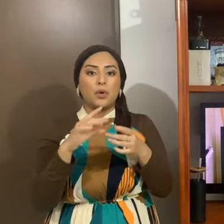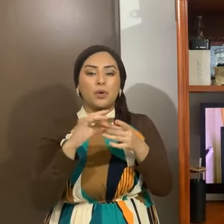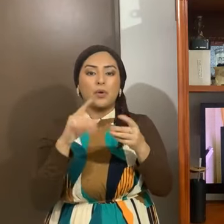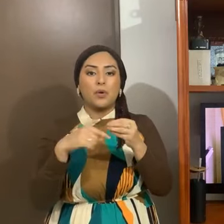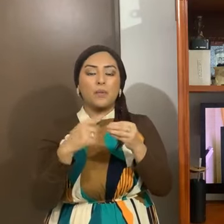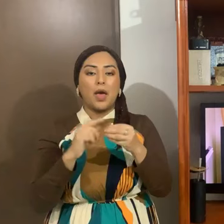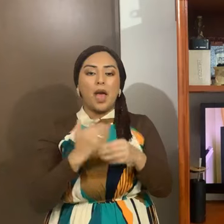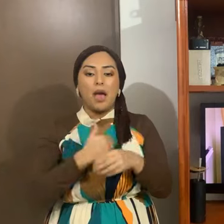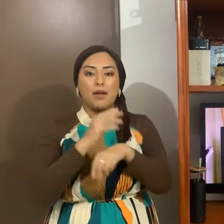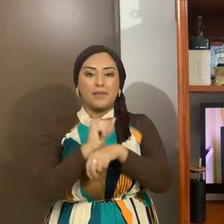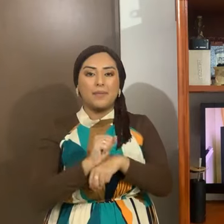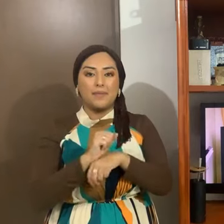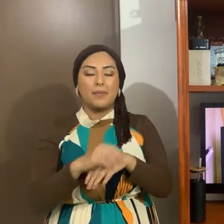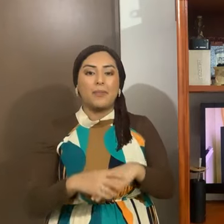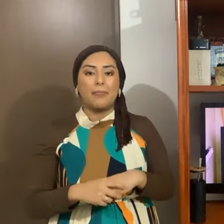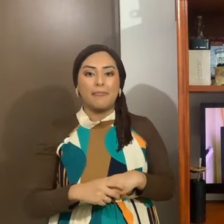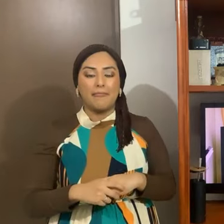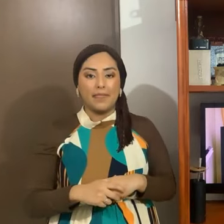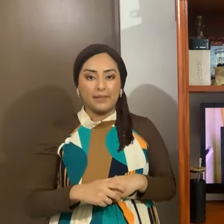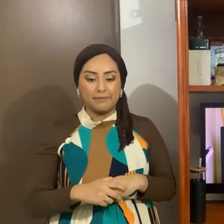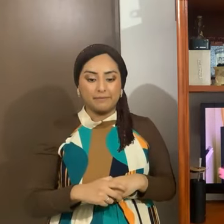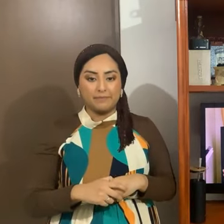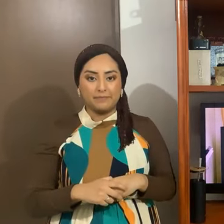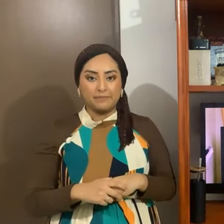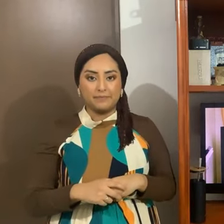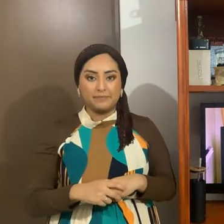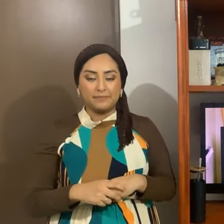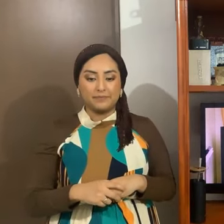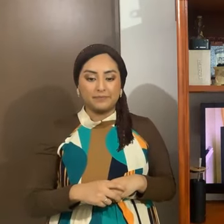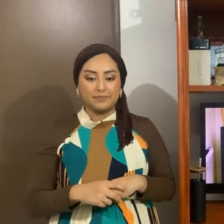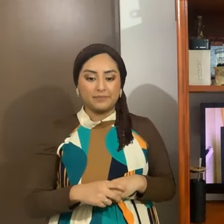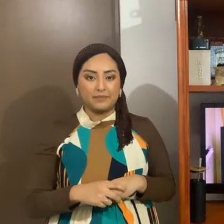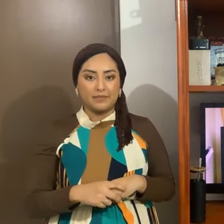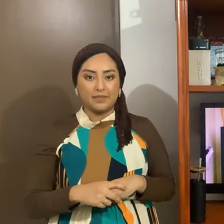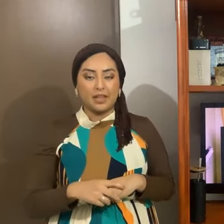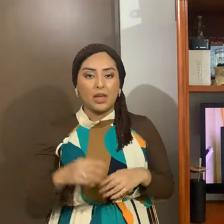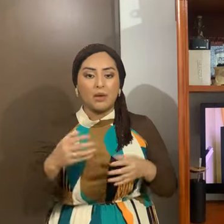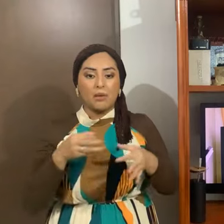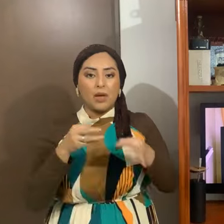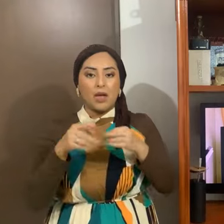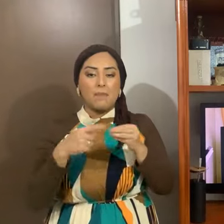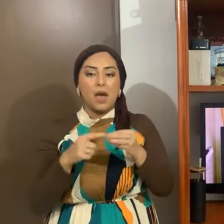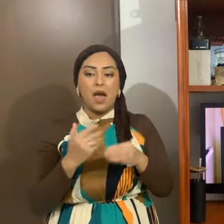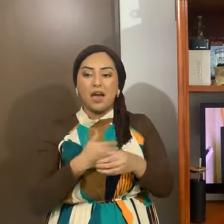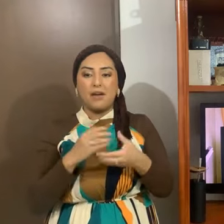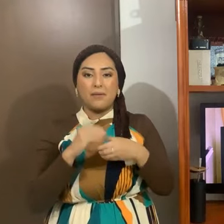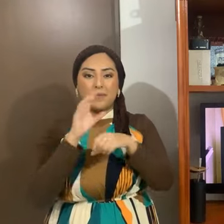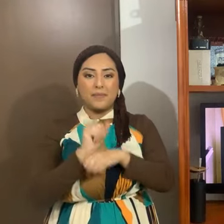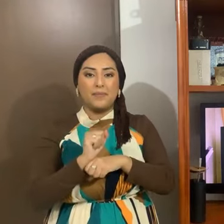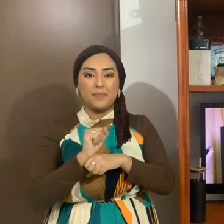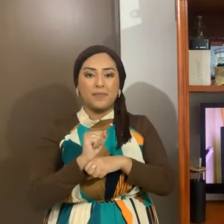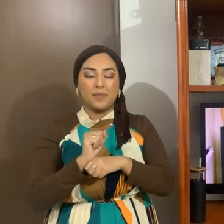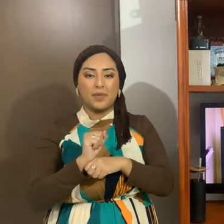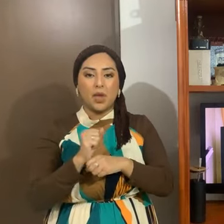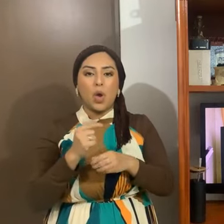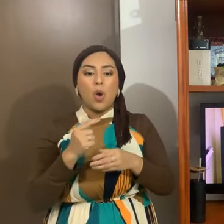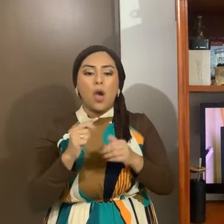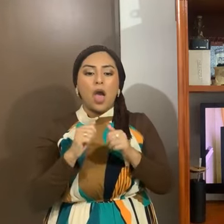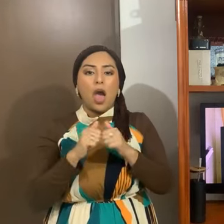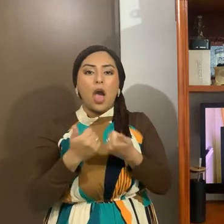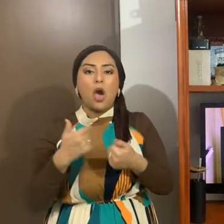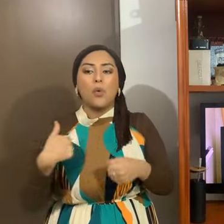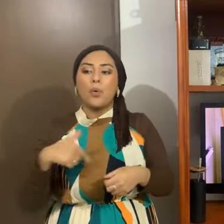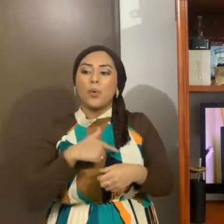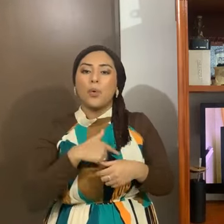los hábitos. No pienses en los hábitos que se visten, no, de esos no. Queremos hablar sobre los hábitos, nuestras costumbres, la forma en la